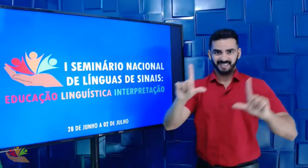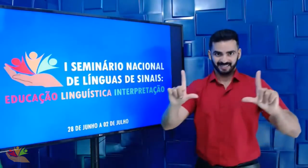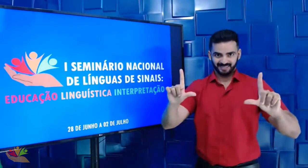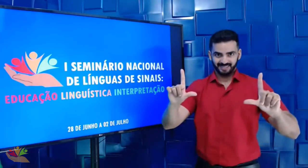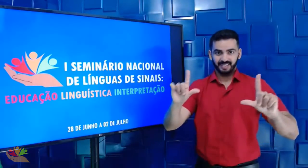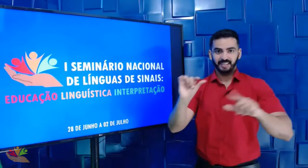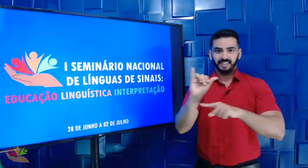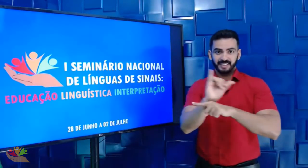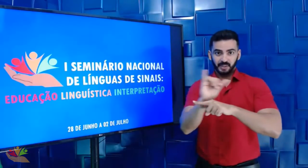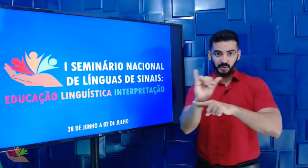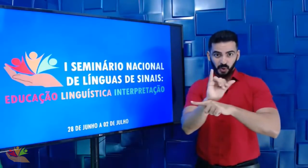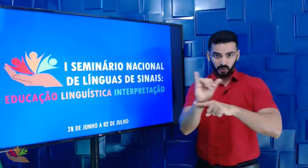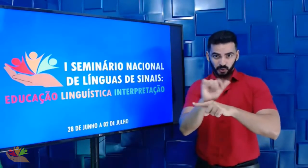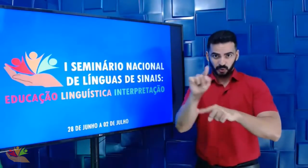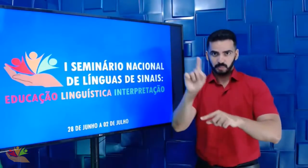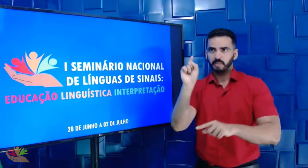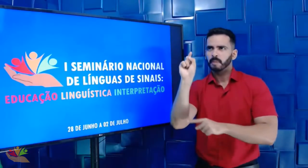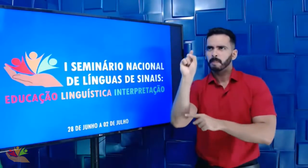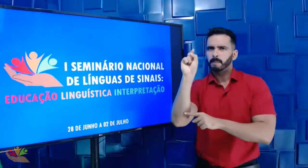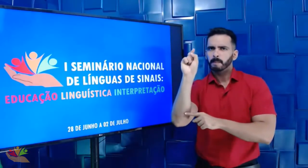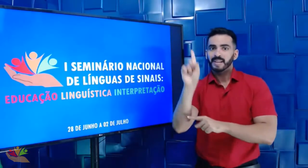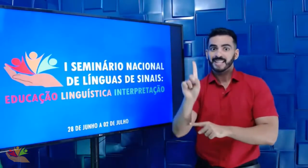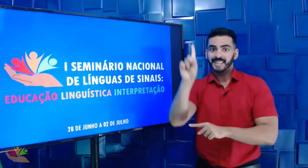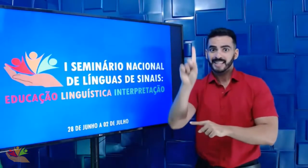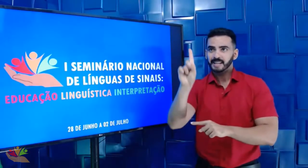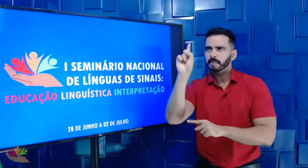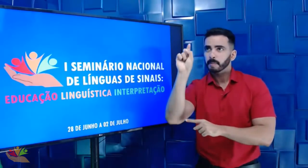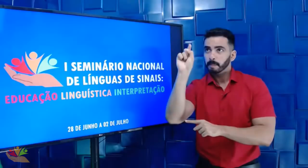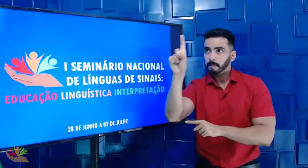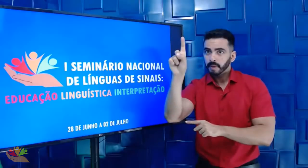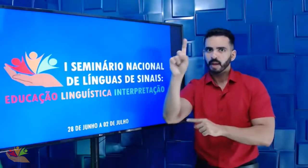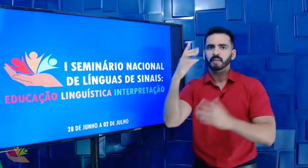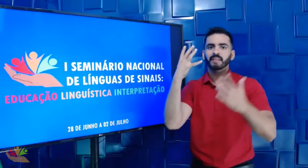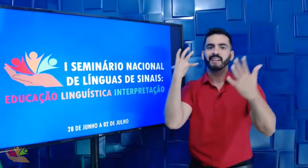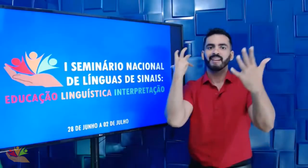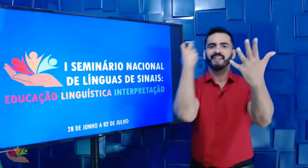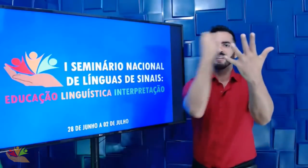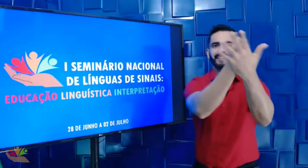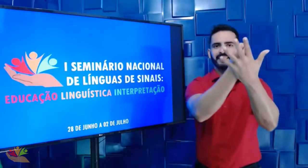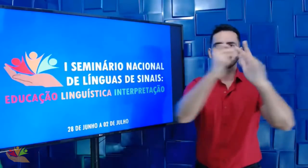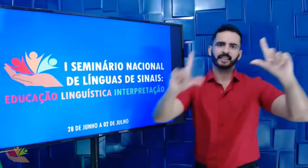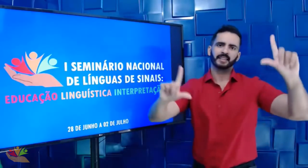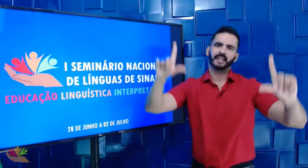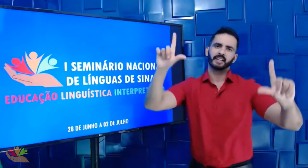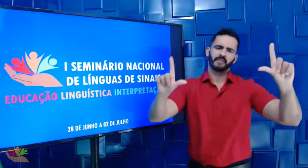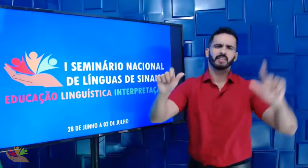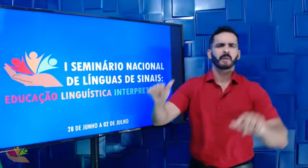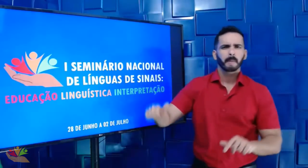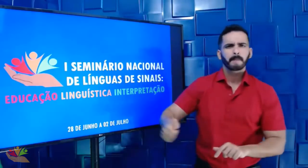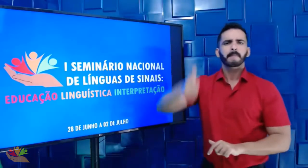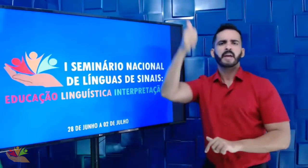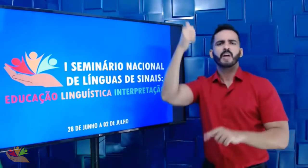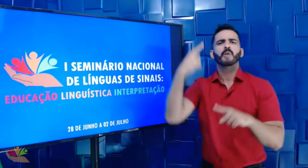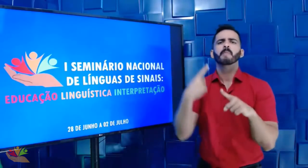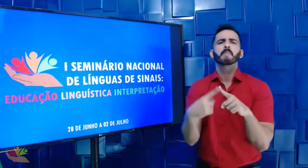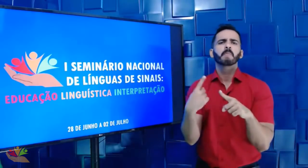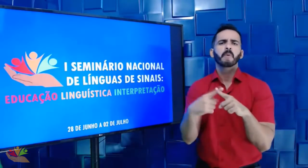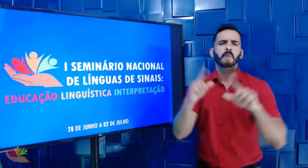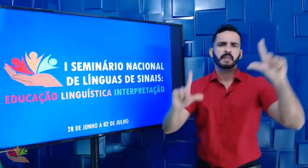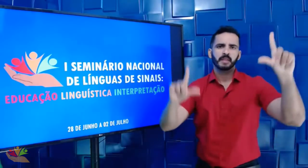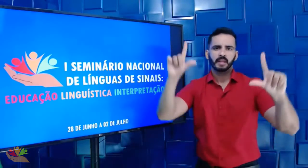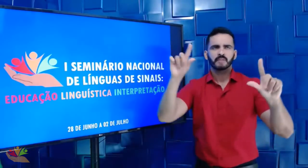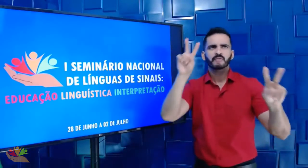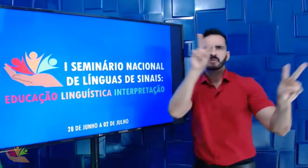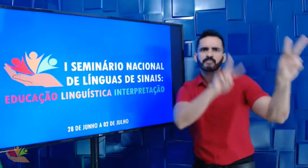ser também pelo notebook, no site do YouTube, mas vocês têm que clicar nesse link lá em